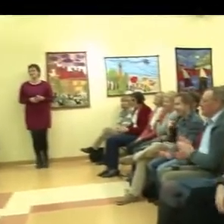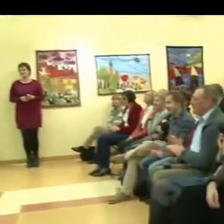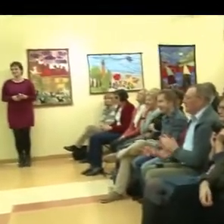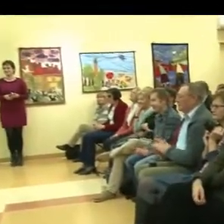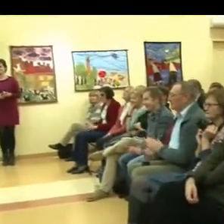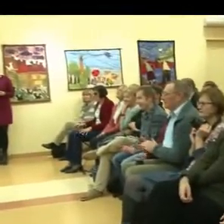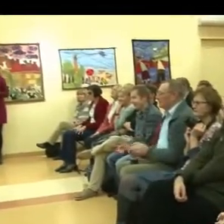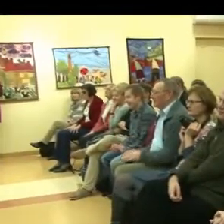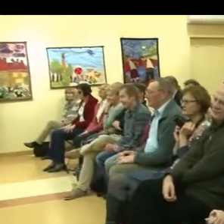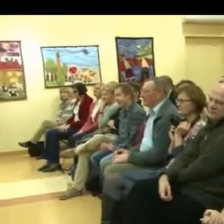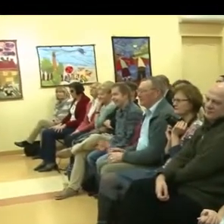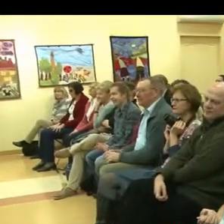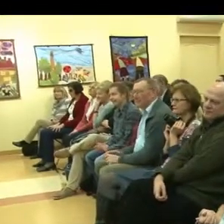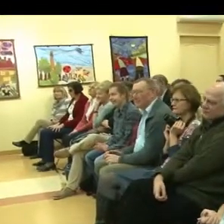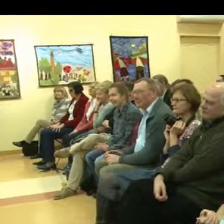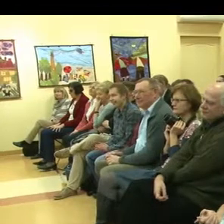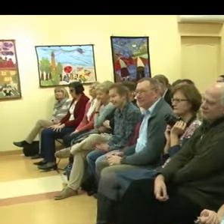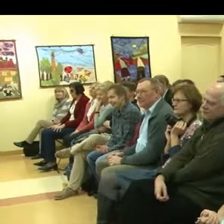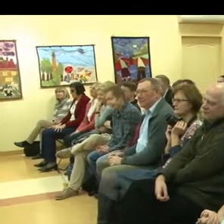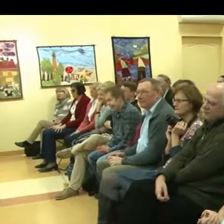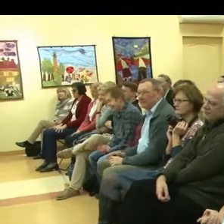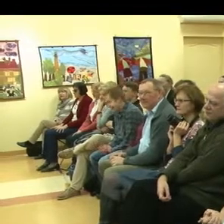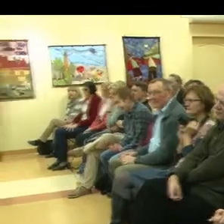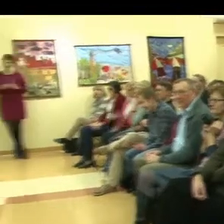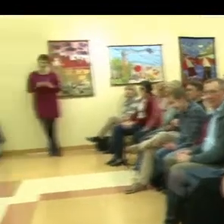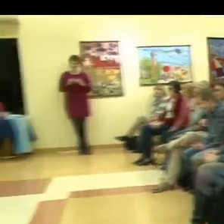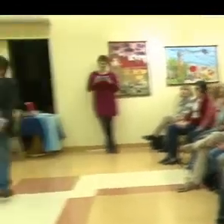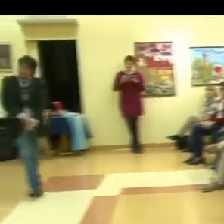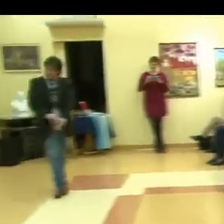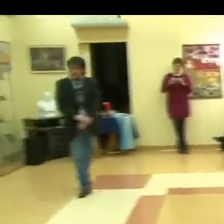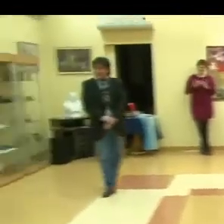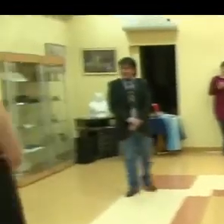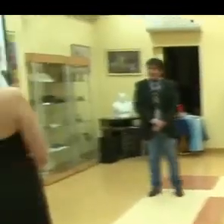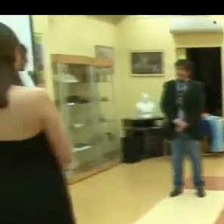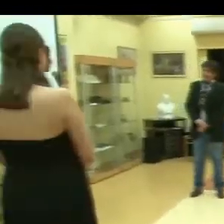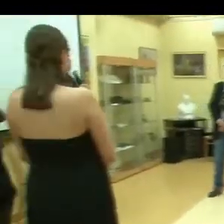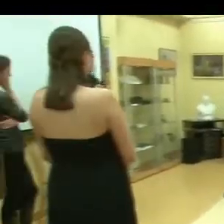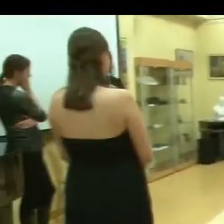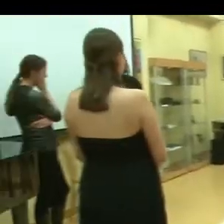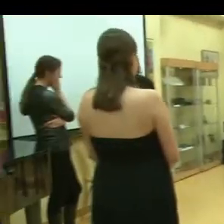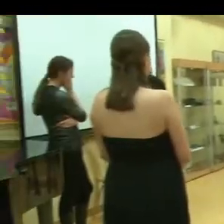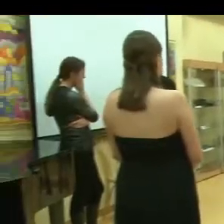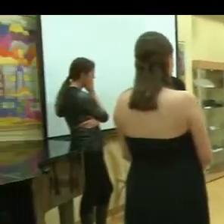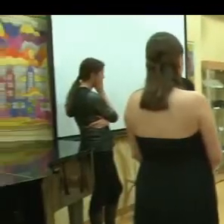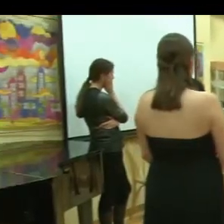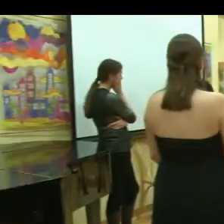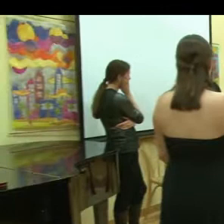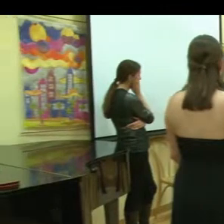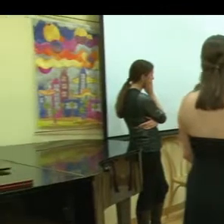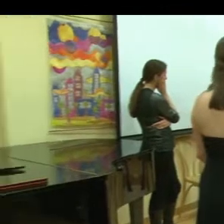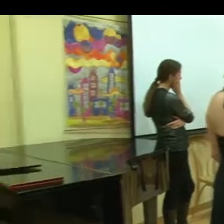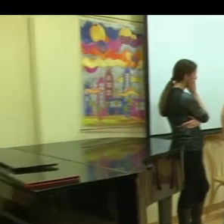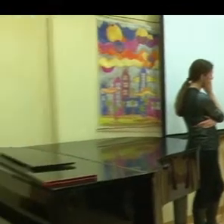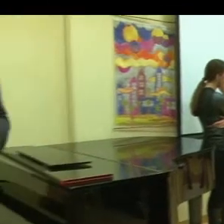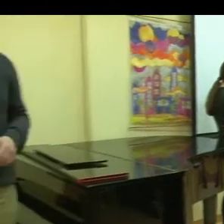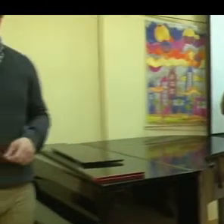Oko audiodeskryptora. Nigdy człowiek tak dokładnie nie ogląda świata, jak w momencie, kiedy ma go opisać. Dobrze. Dziękuję bardzo, Irena.